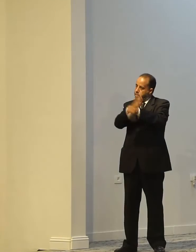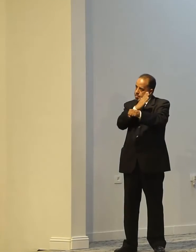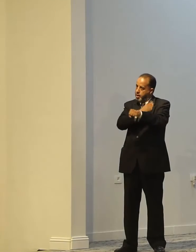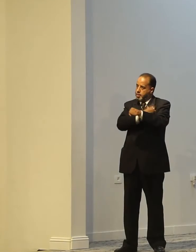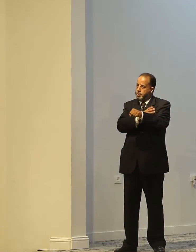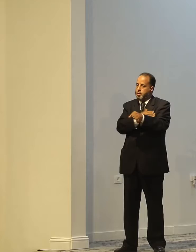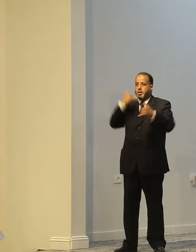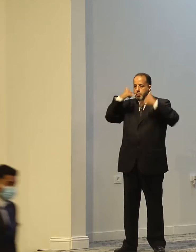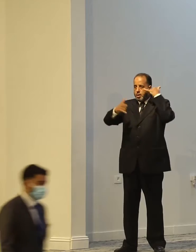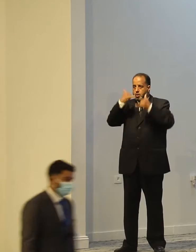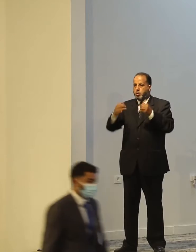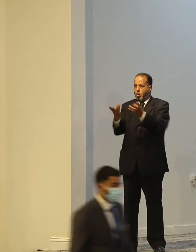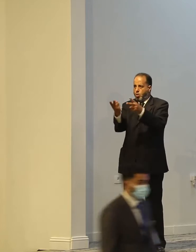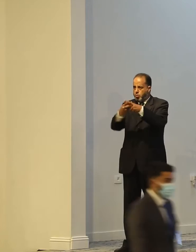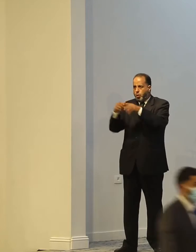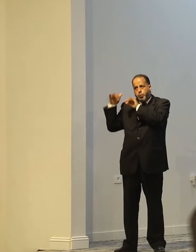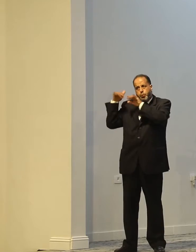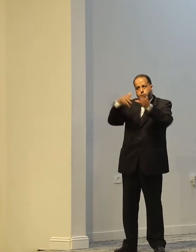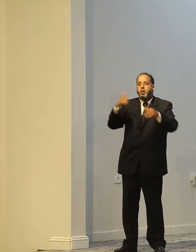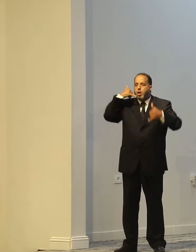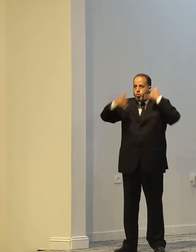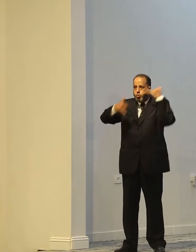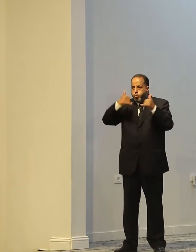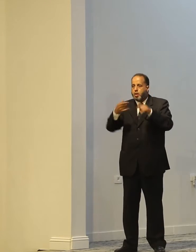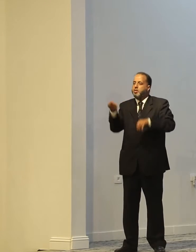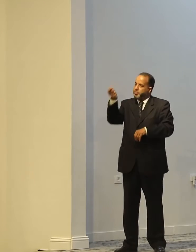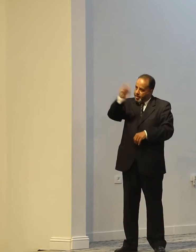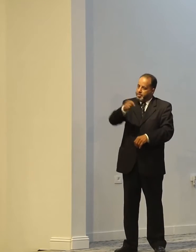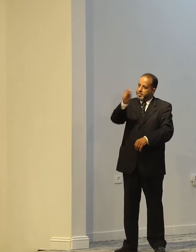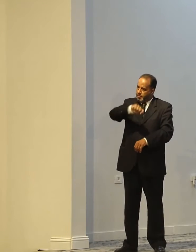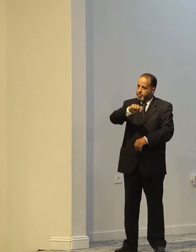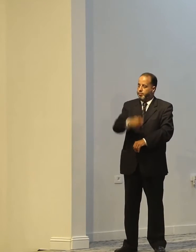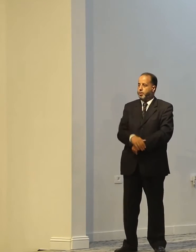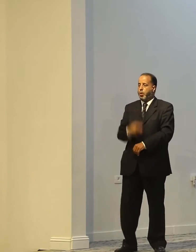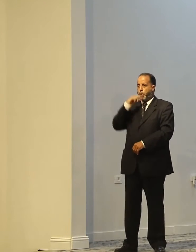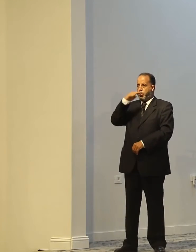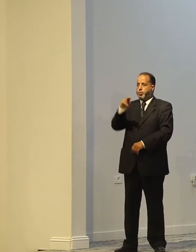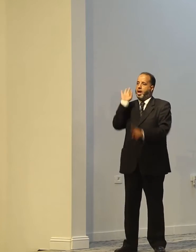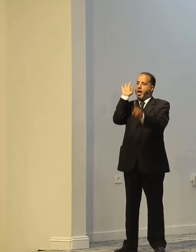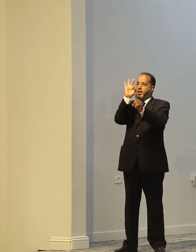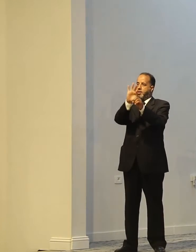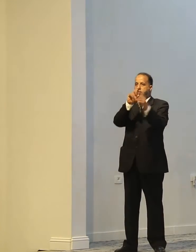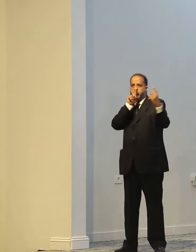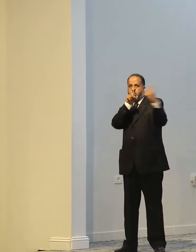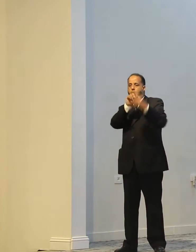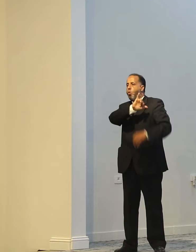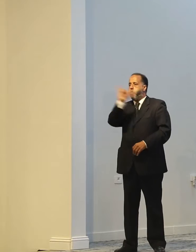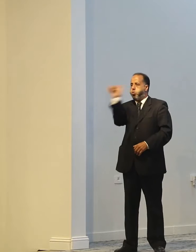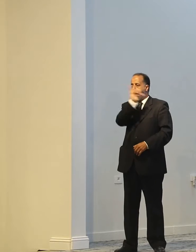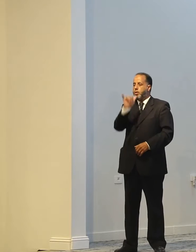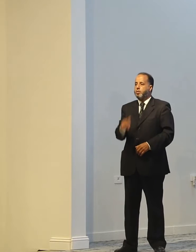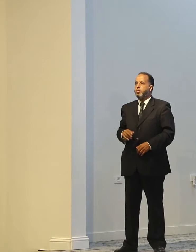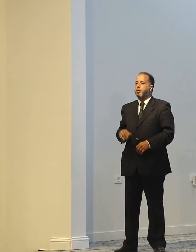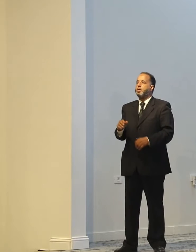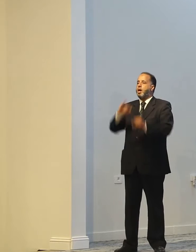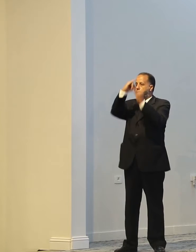على استقبال هذا الكم الهائل من المكالمات. وفي سبيل مواجهة هذا الأمر